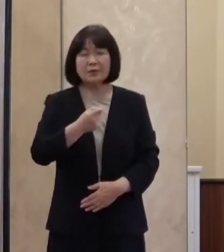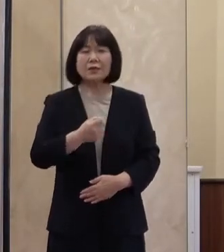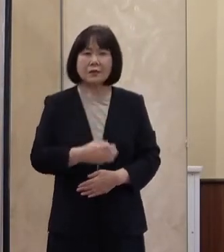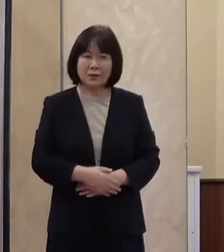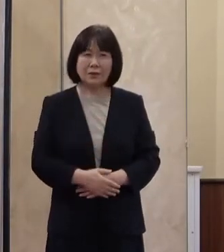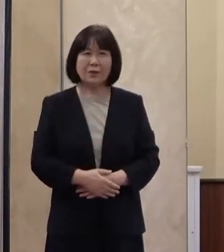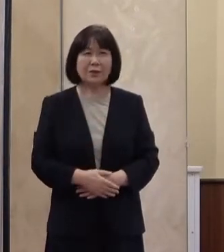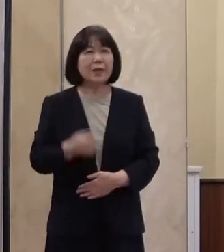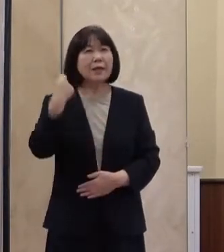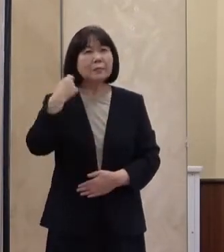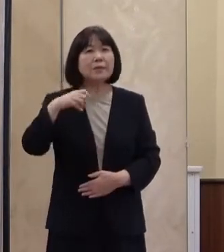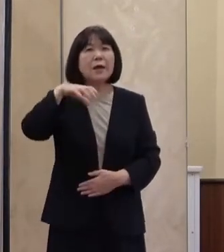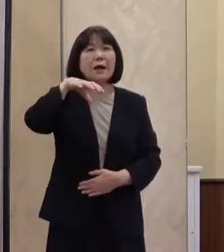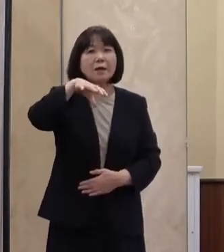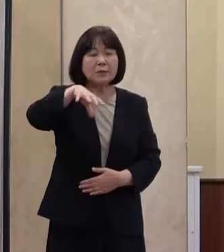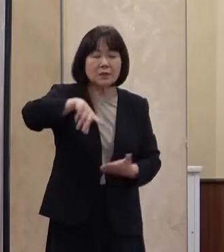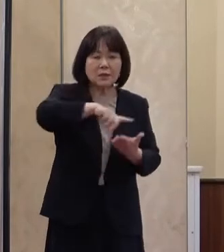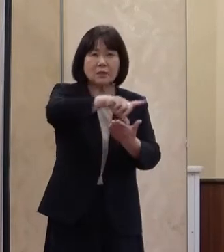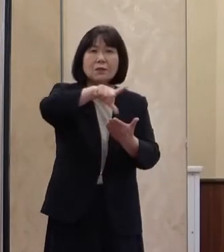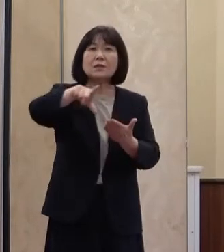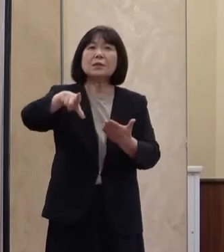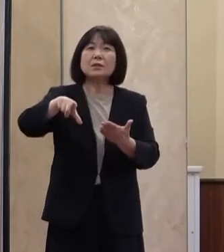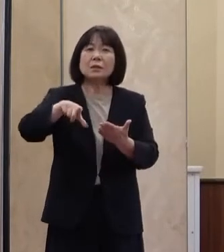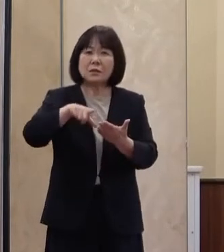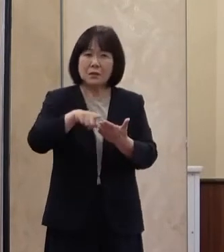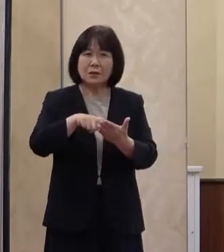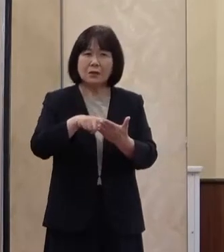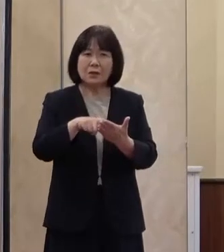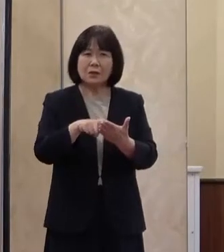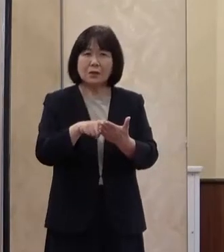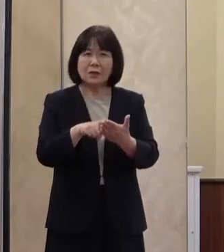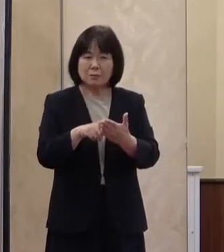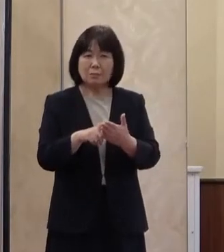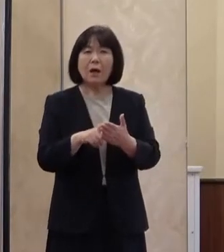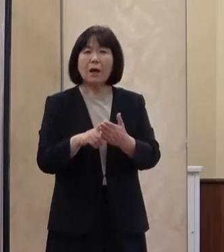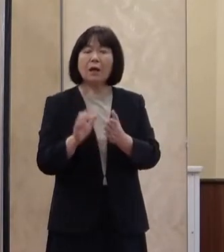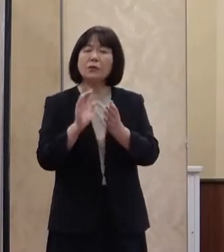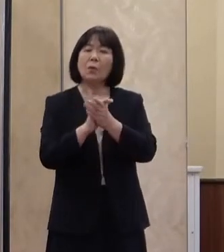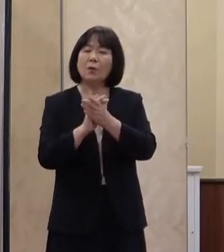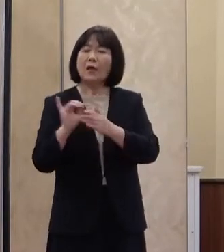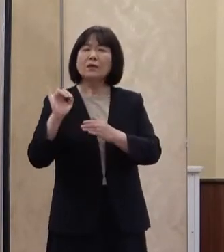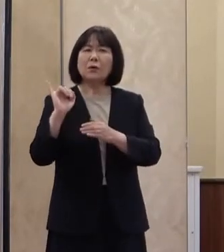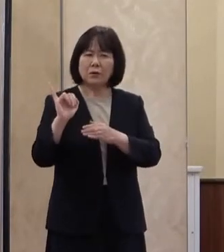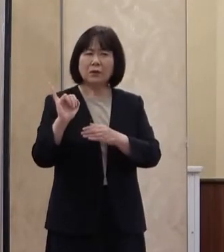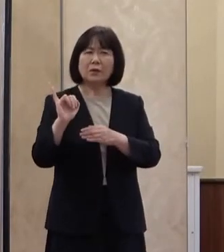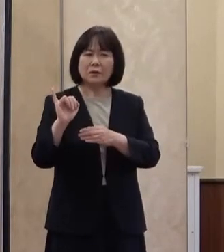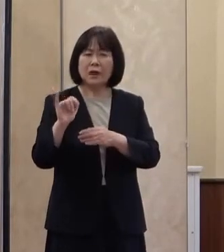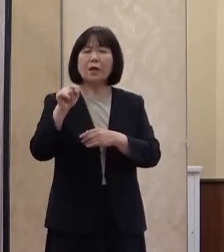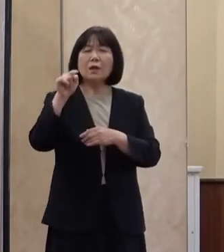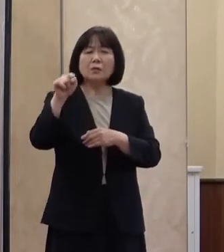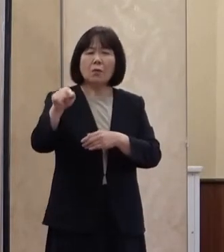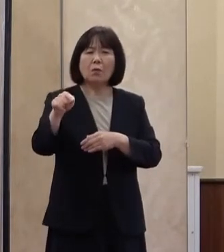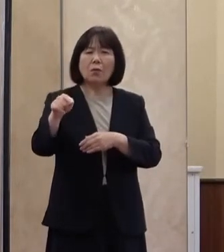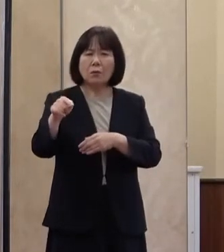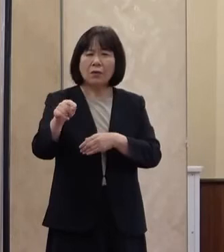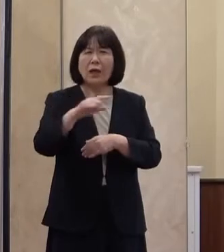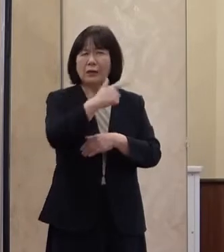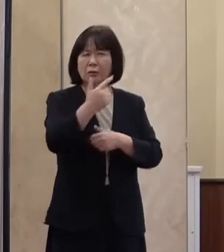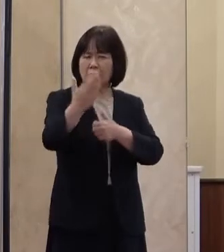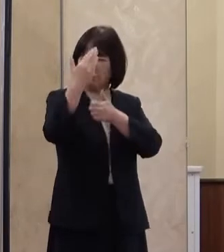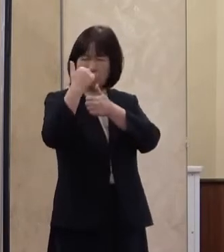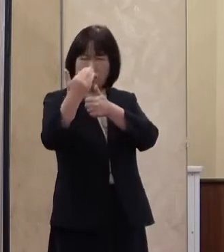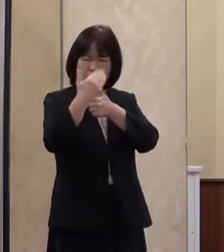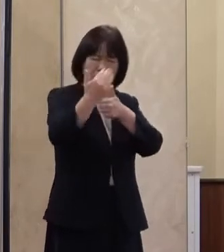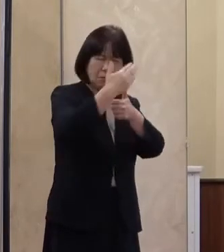けど、南に例えばその女性の友達と行った時にもう客引きばっかりたくさんいて、そこでやられたらも